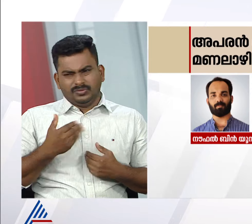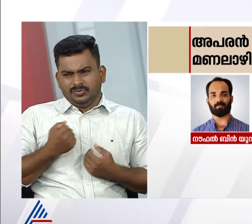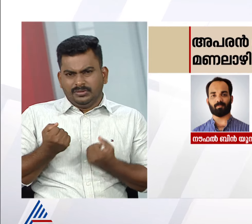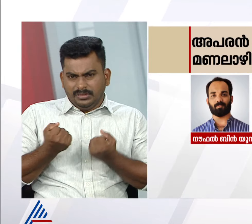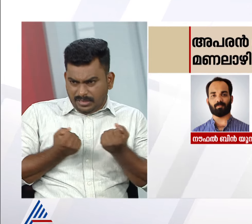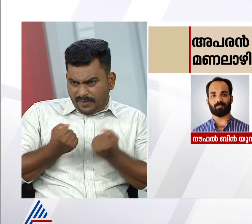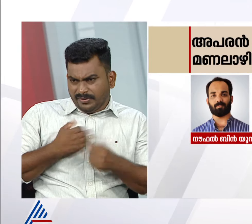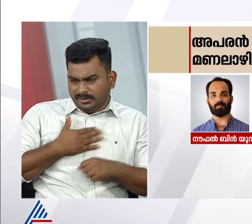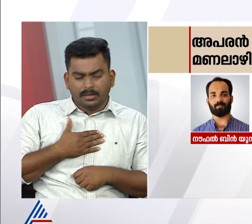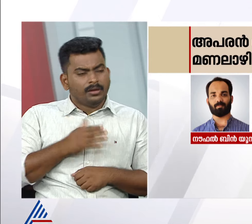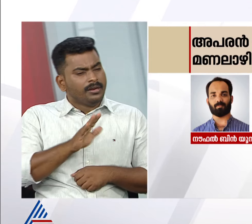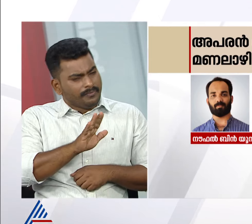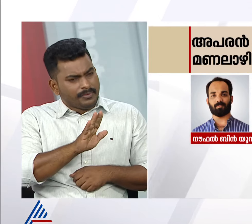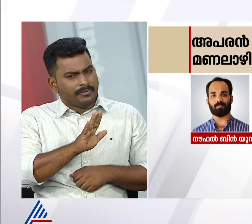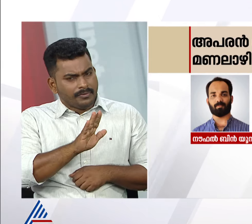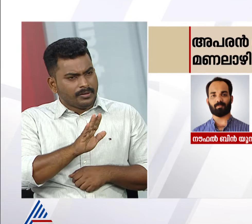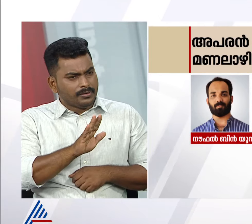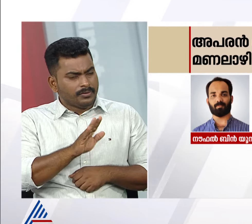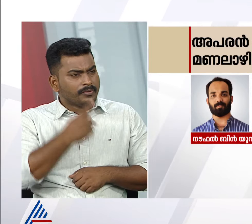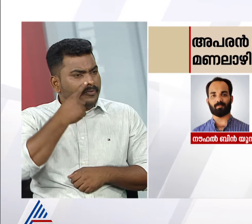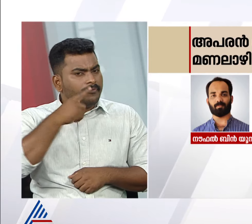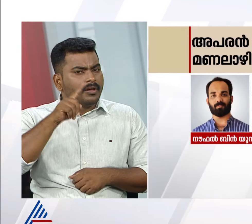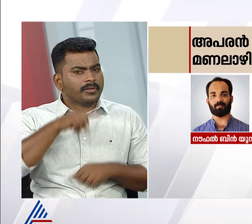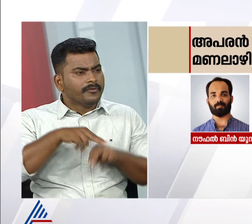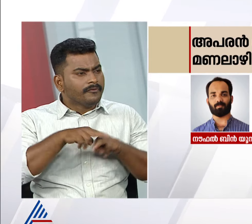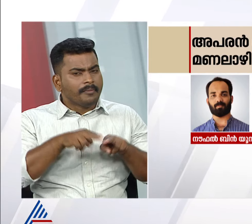അതല്ല രാഹുലെ, അത് അവരോട് പറയാത്തതായിരുന്നോ?